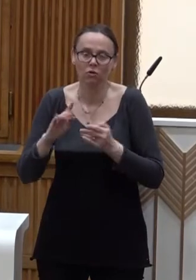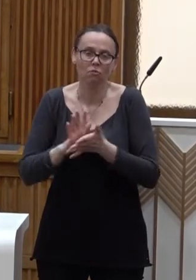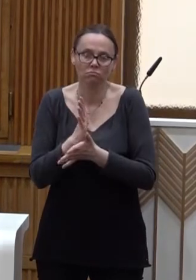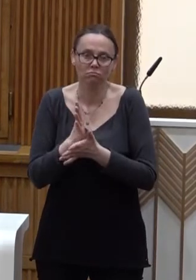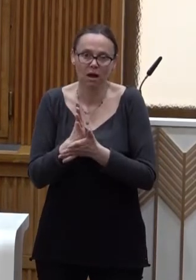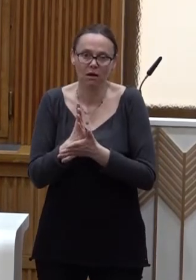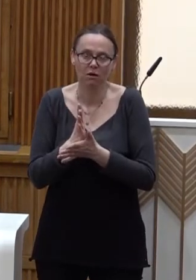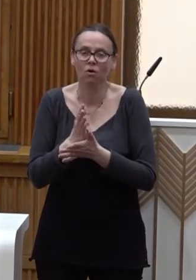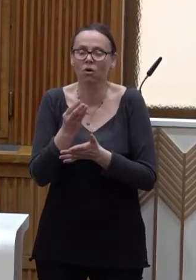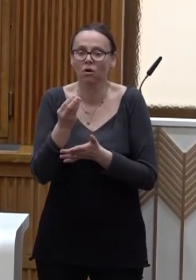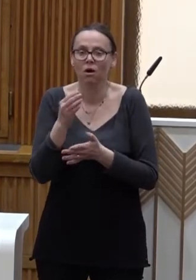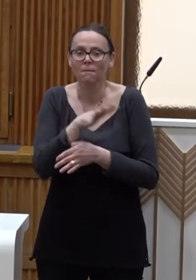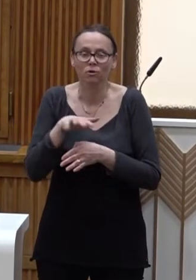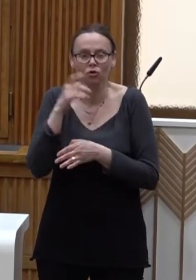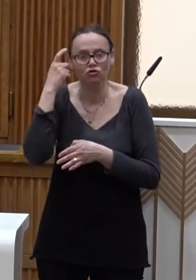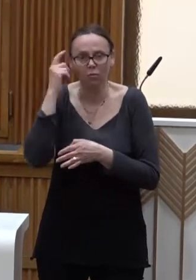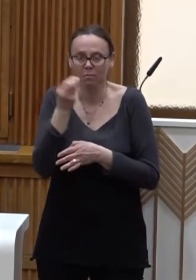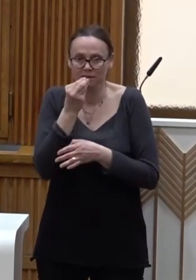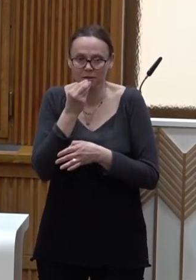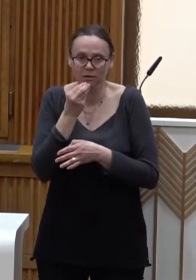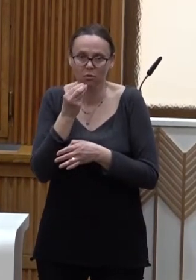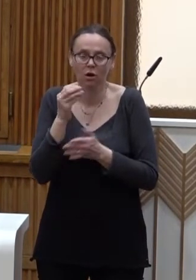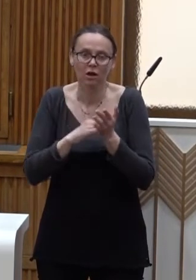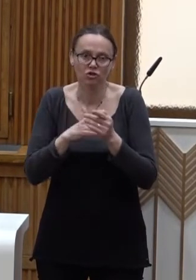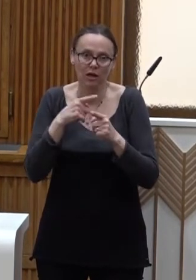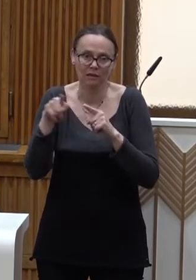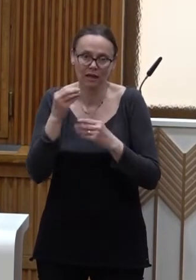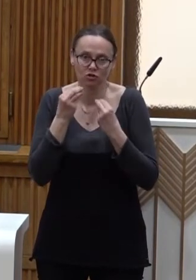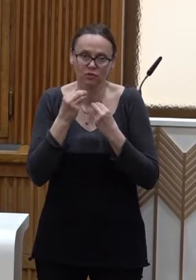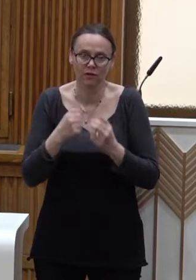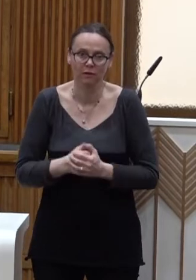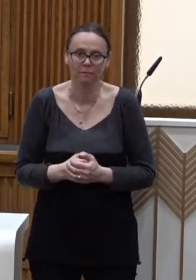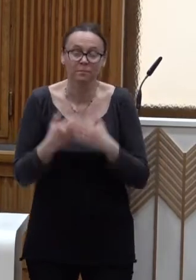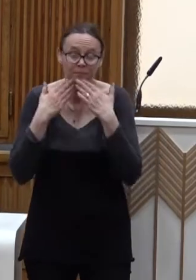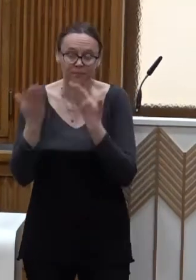na področju preskrbe za kakšno od kategorij živil.